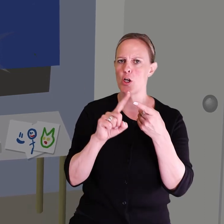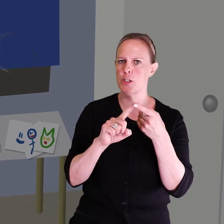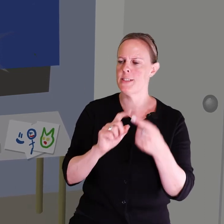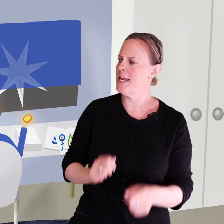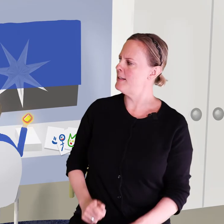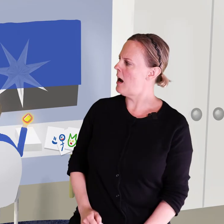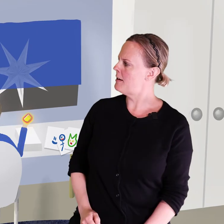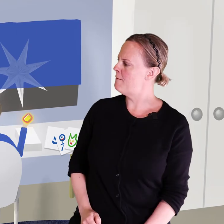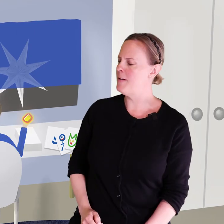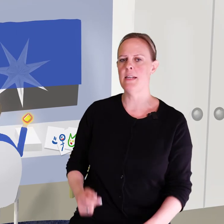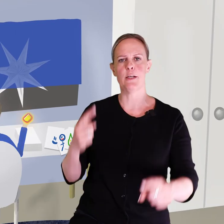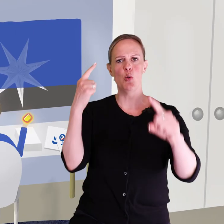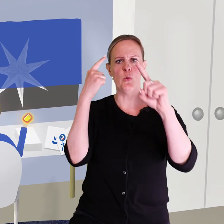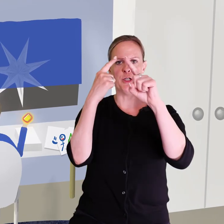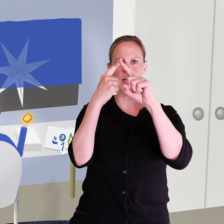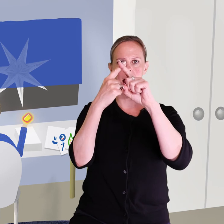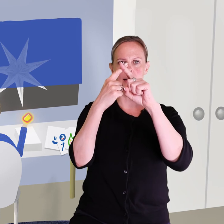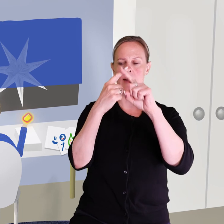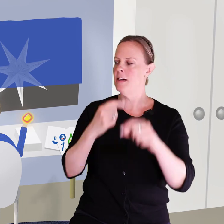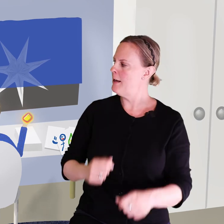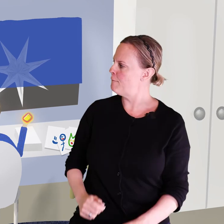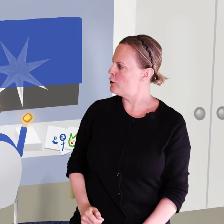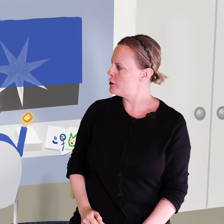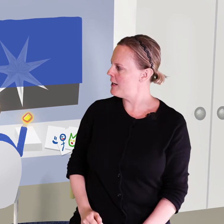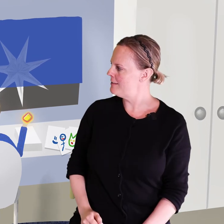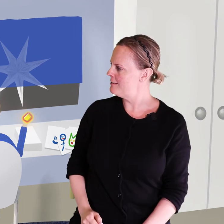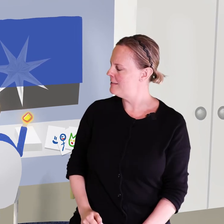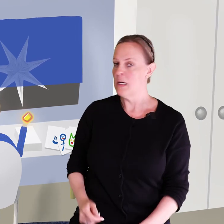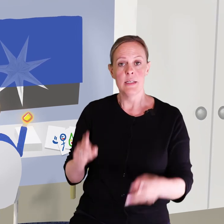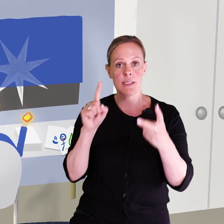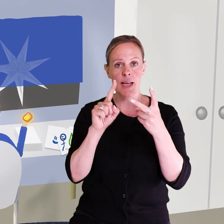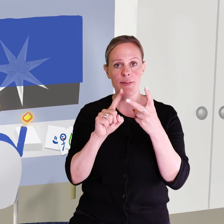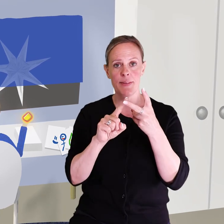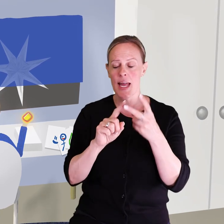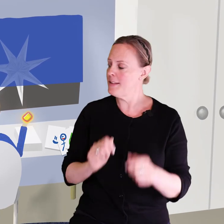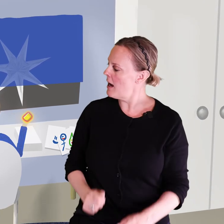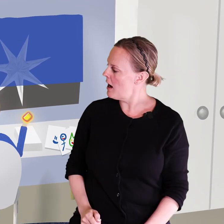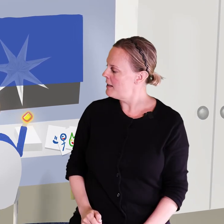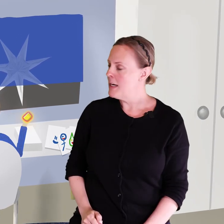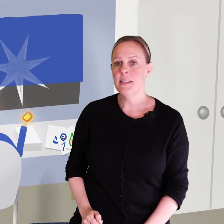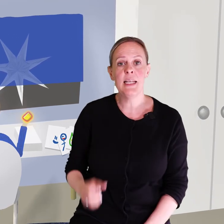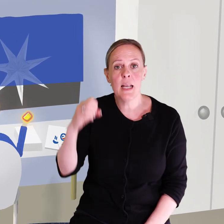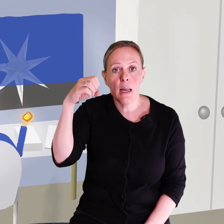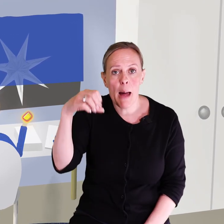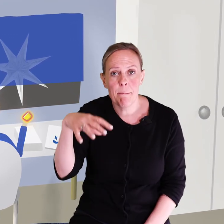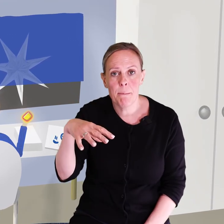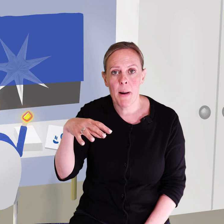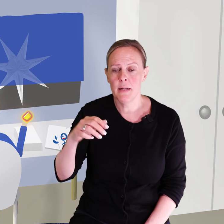Först tände han den fina ljuskärnan i fönstret. Sen tände han den lilla lampan